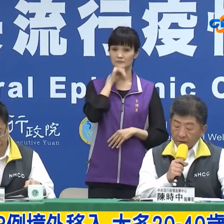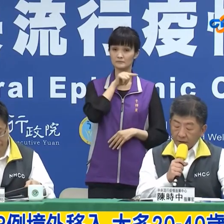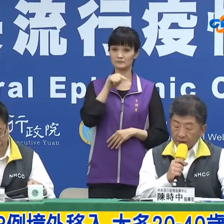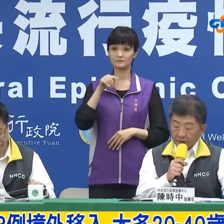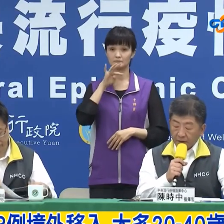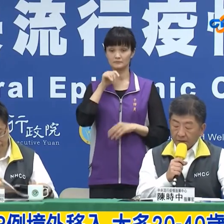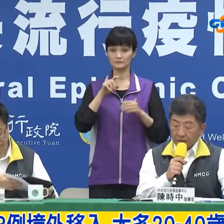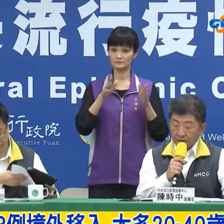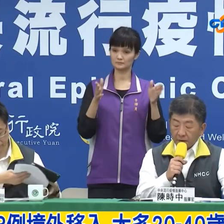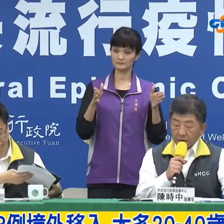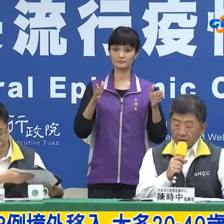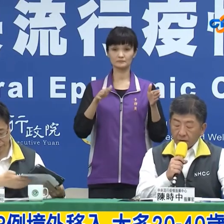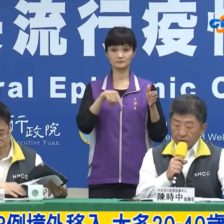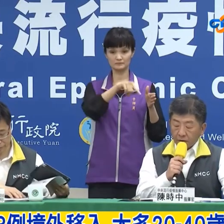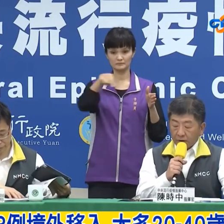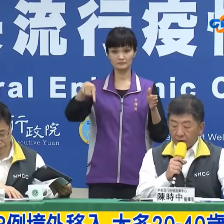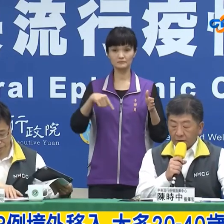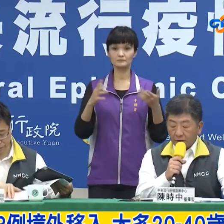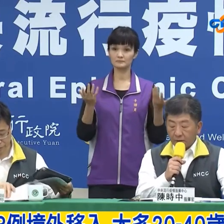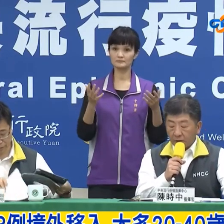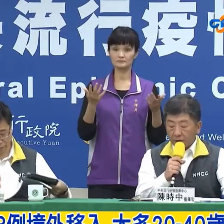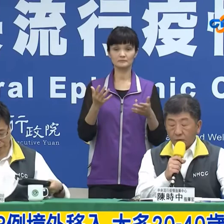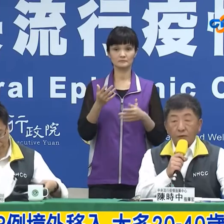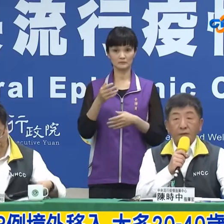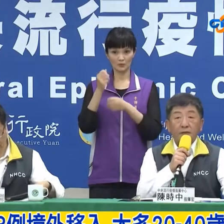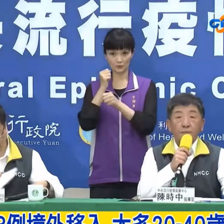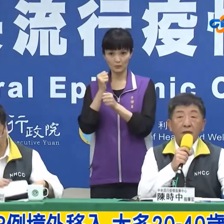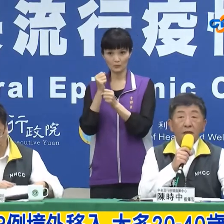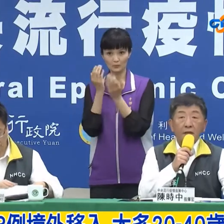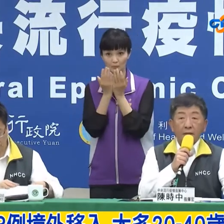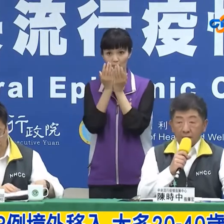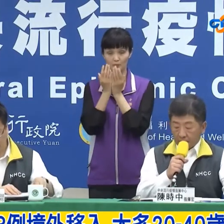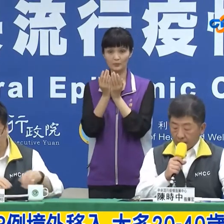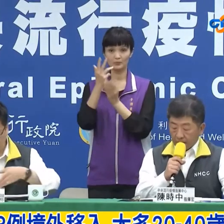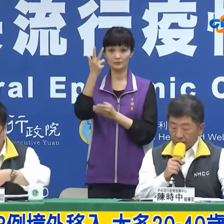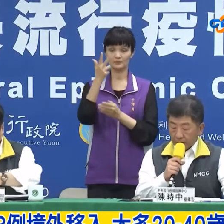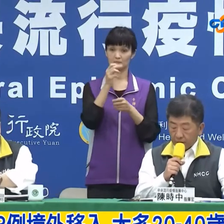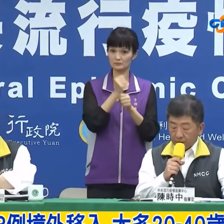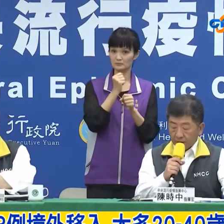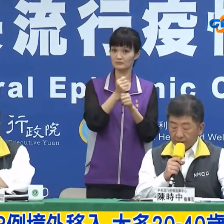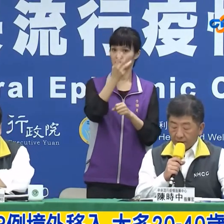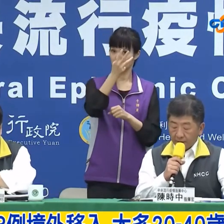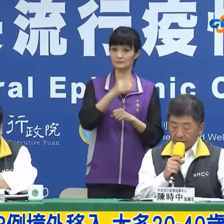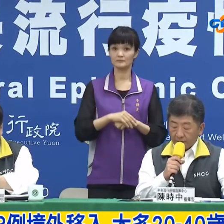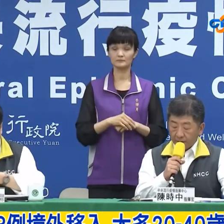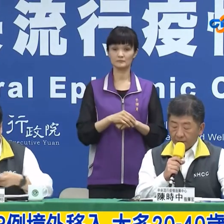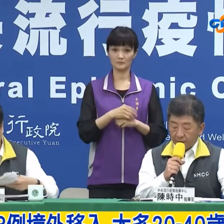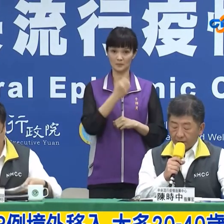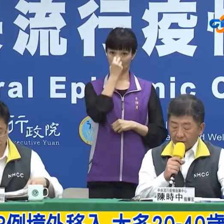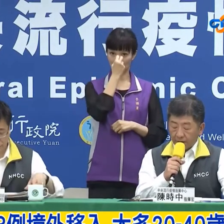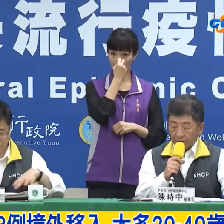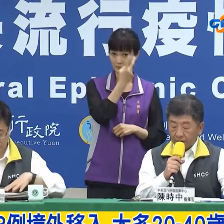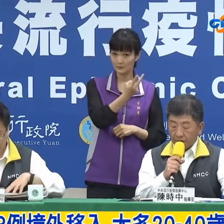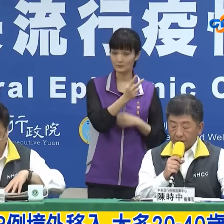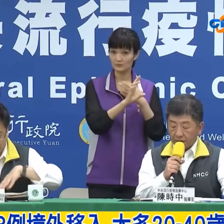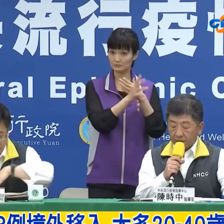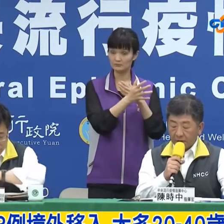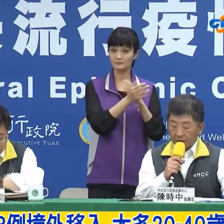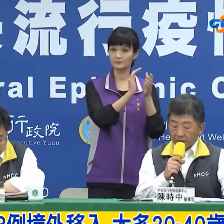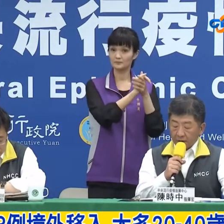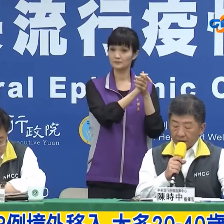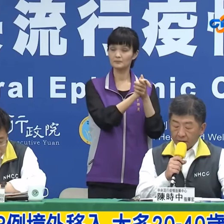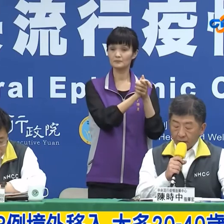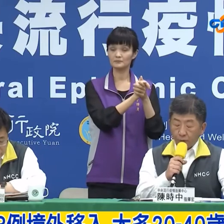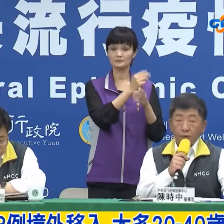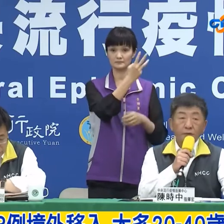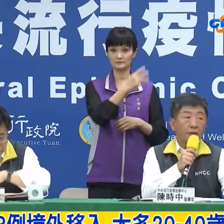为有这里面大概是就学的有7名，工作的3名，哦，那去探亲访友的有